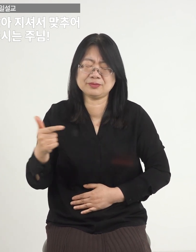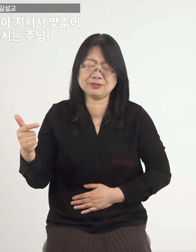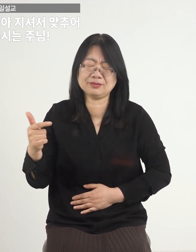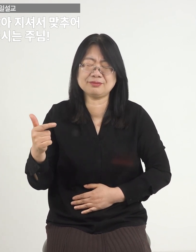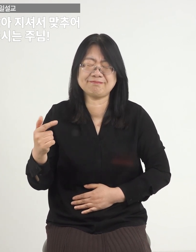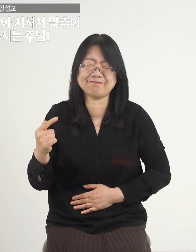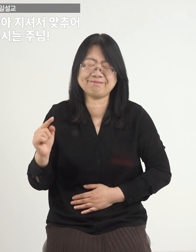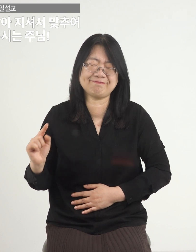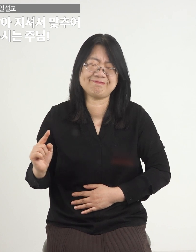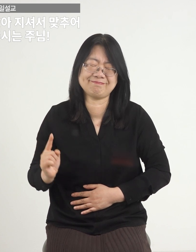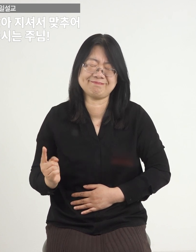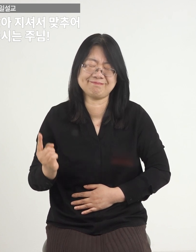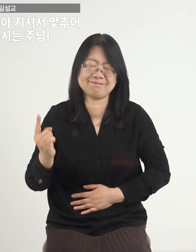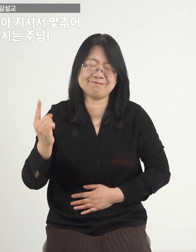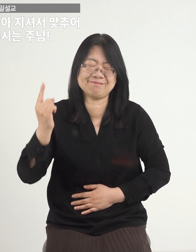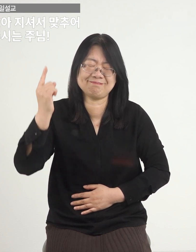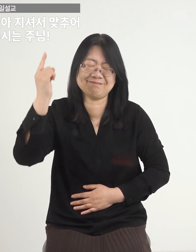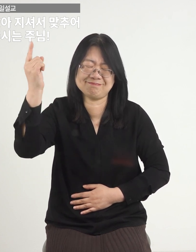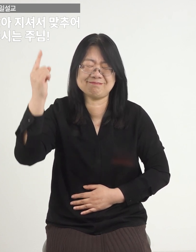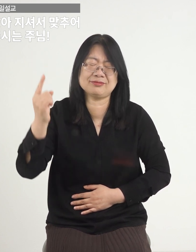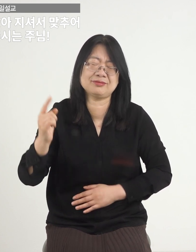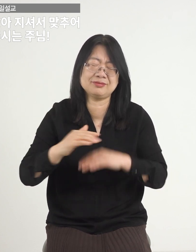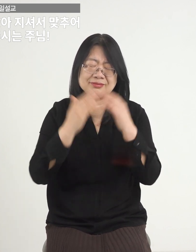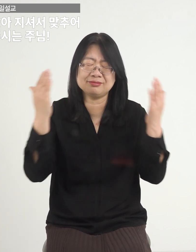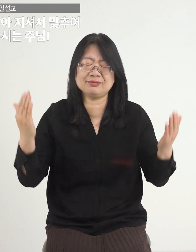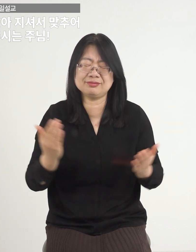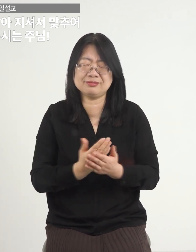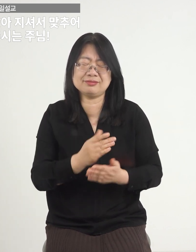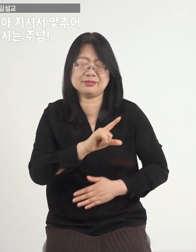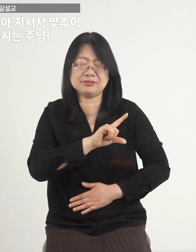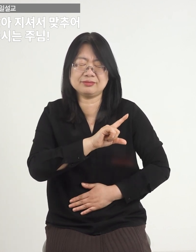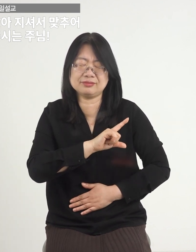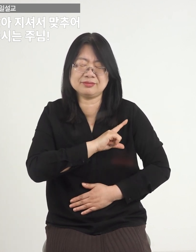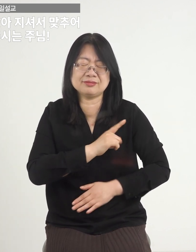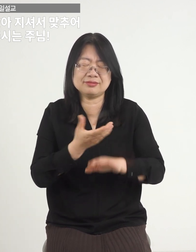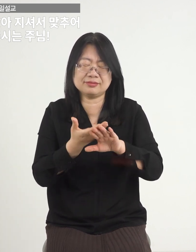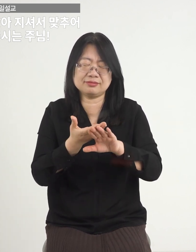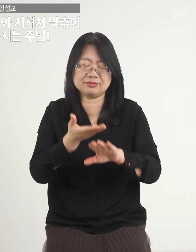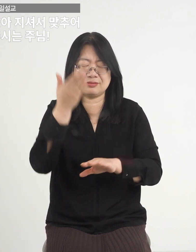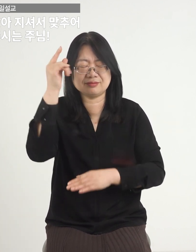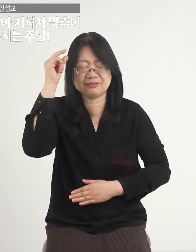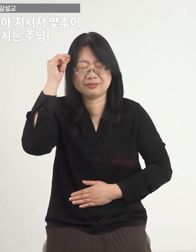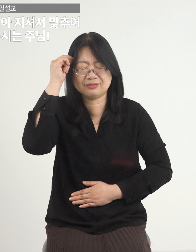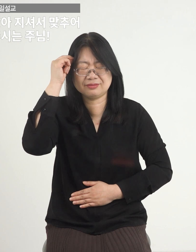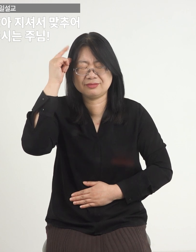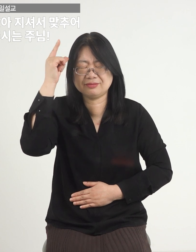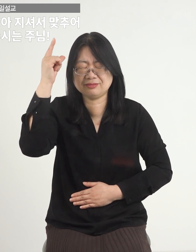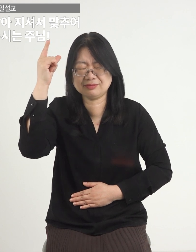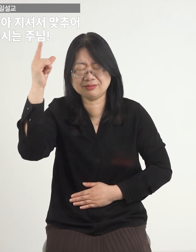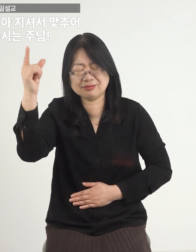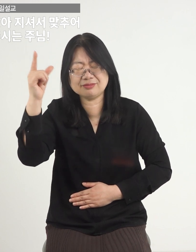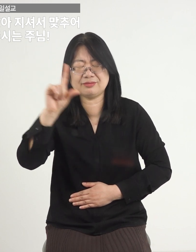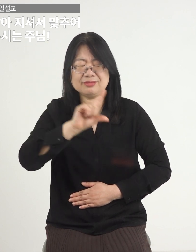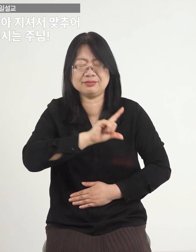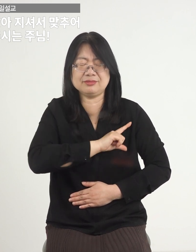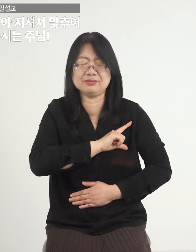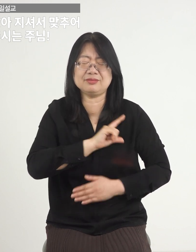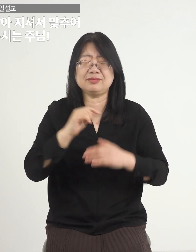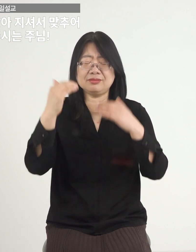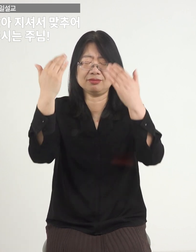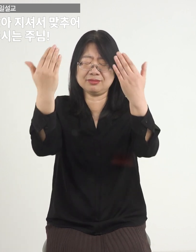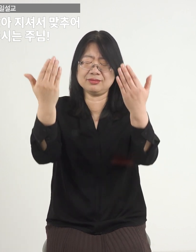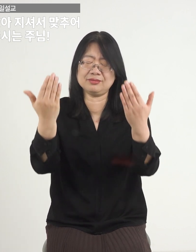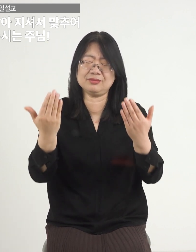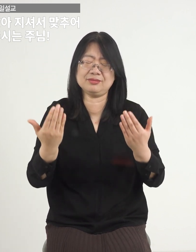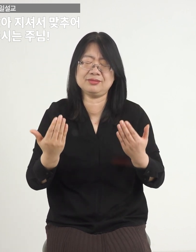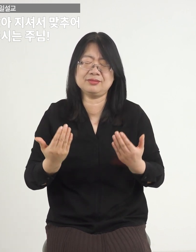지극히 높여 모든 이름 위에 뛰어난